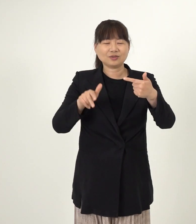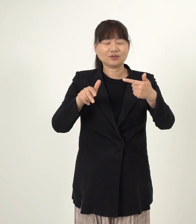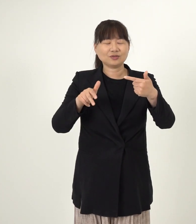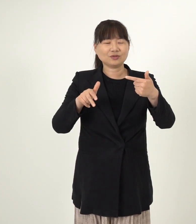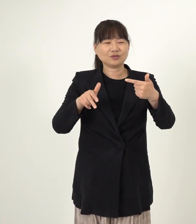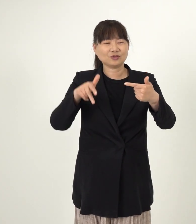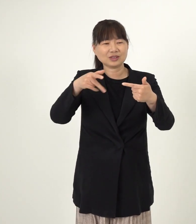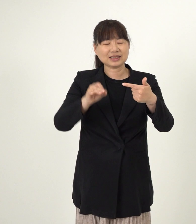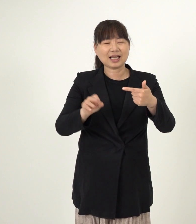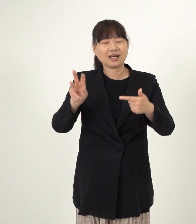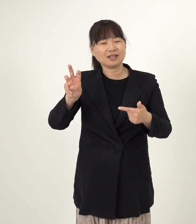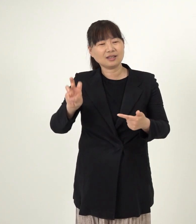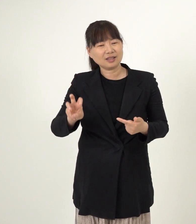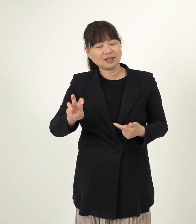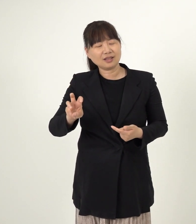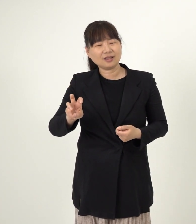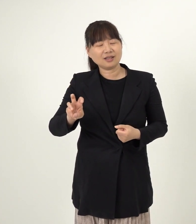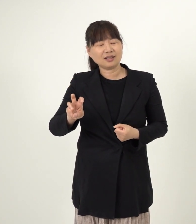26장